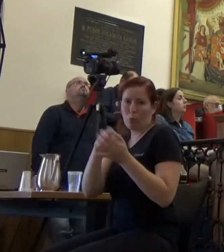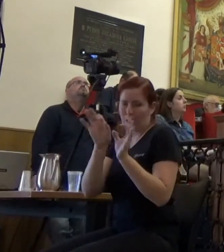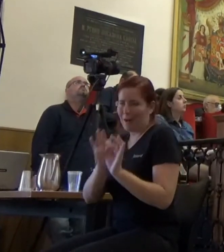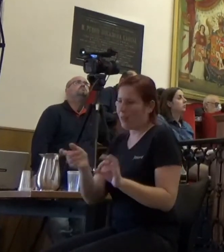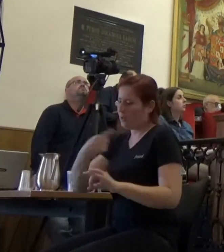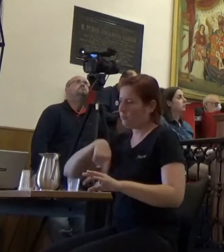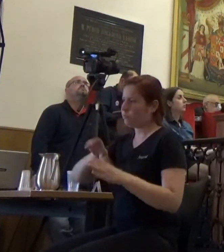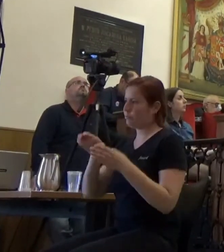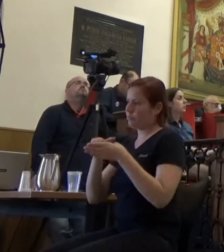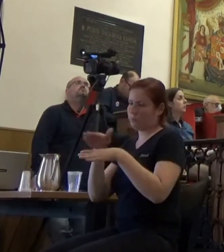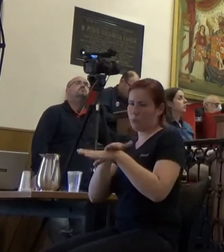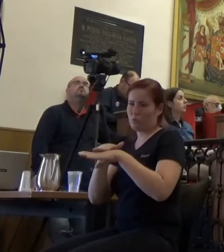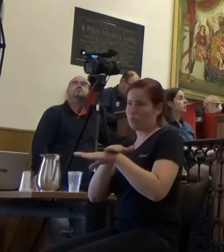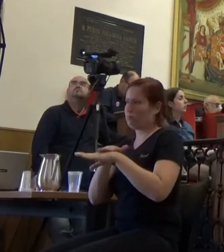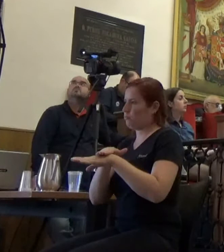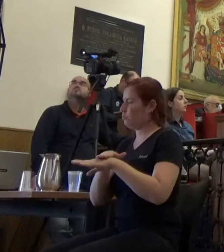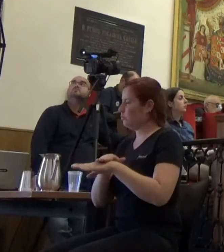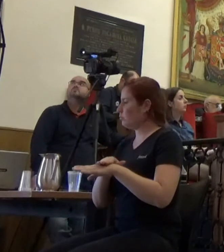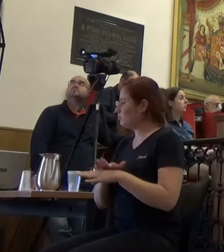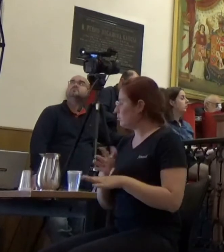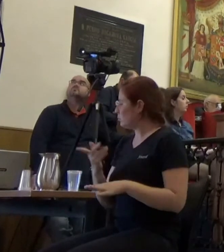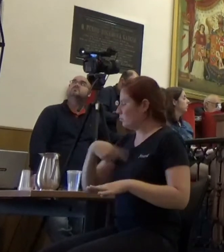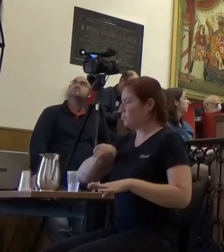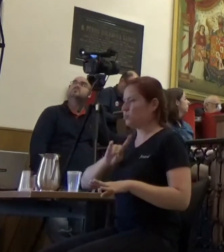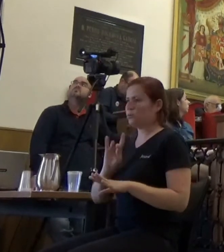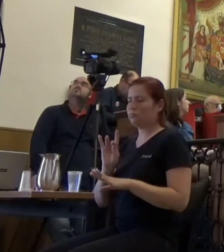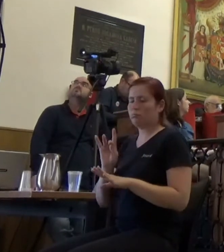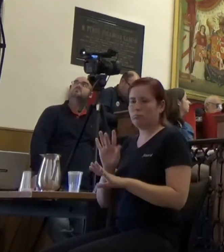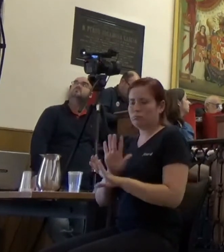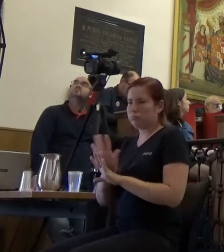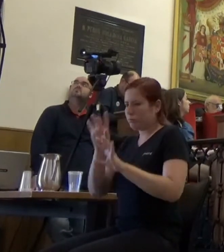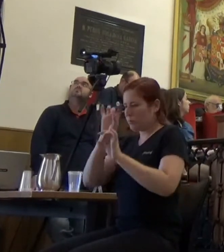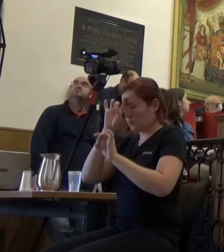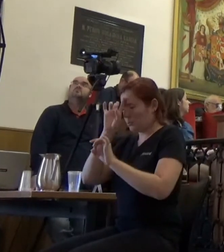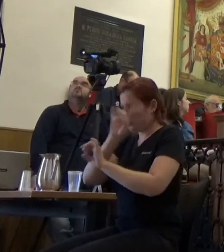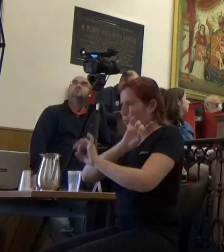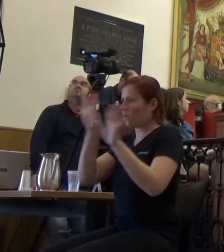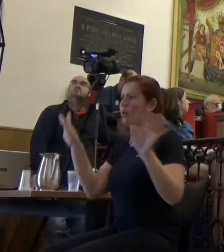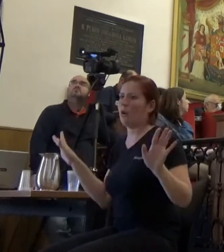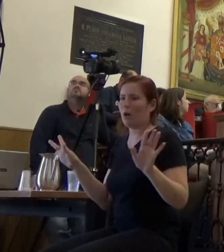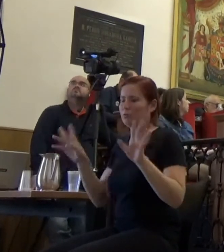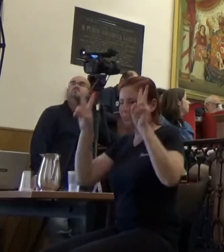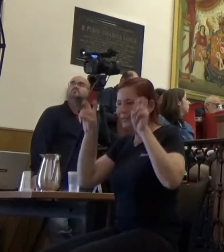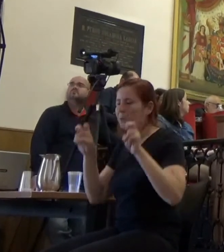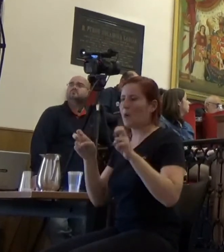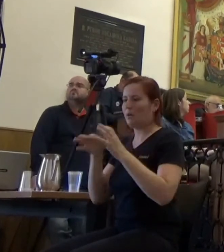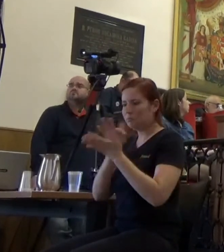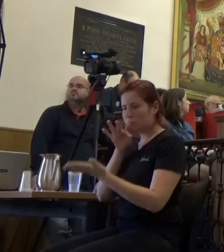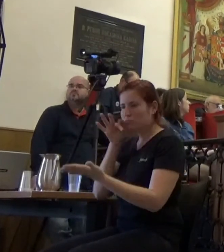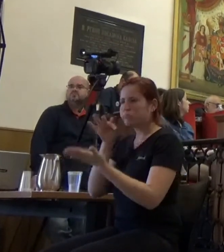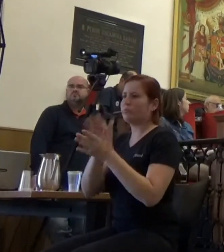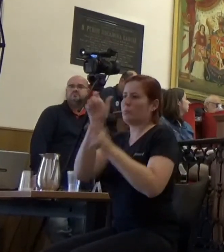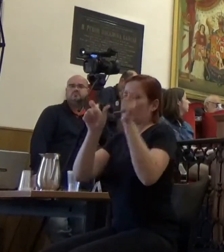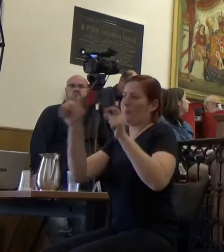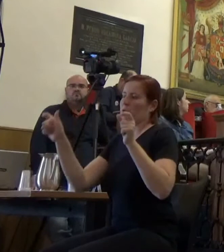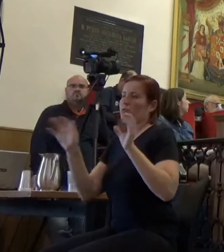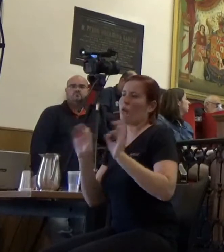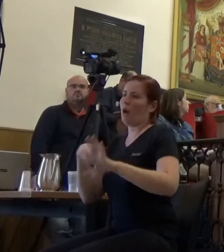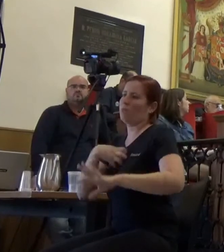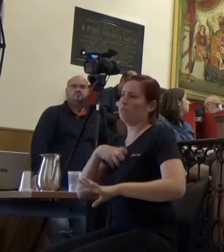municipal está totalmente implicado y comprometido con los ciudadanos, especialmente con aquellos que son